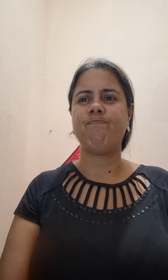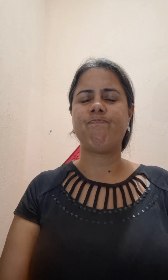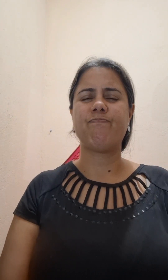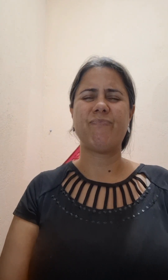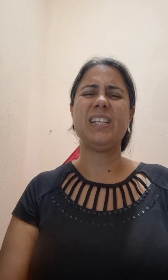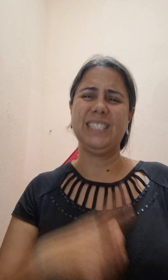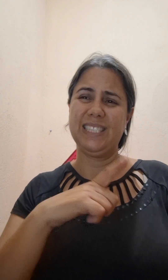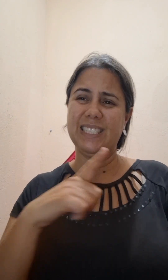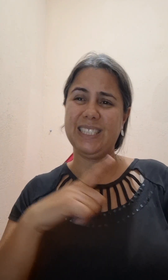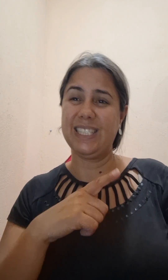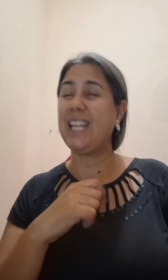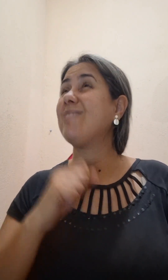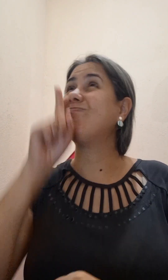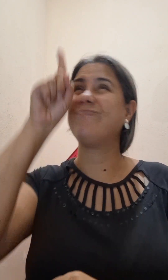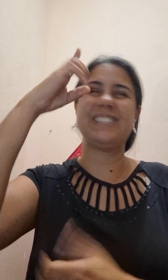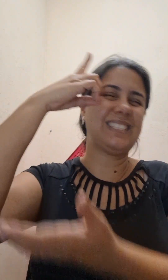Também lembranças de Jerusalém.